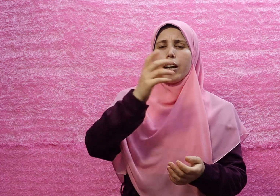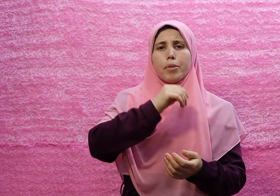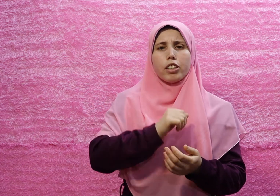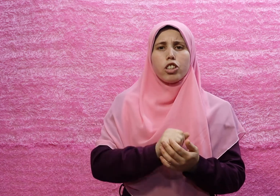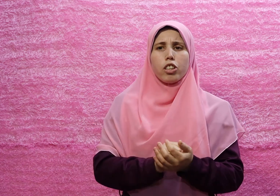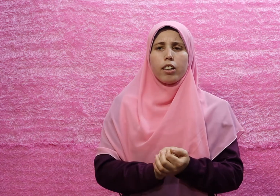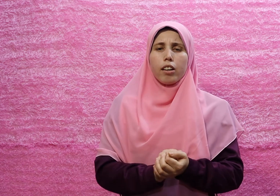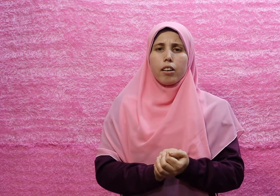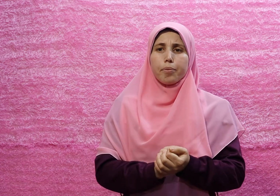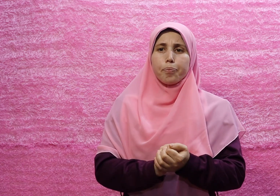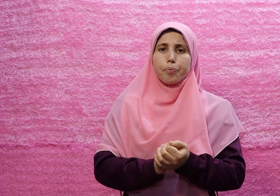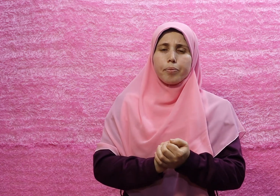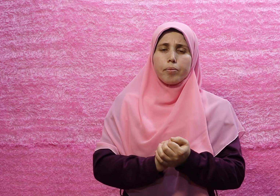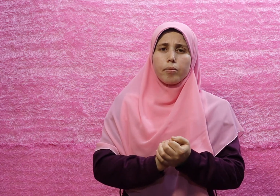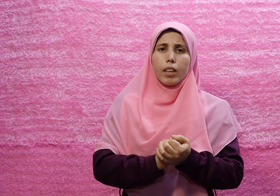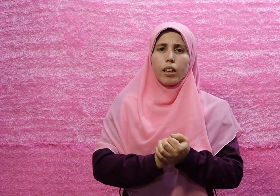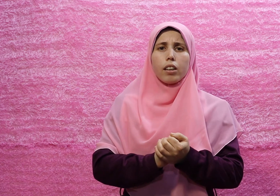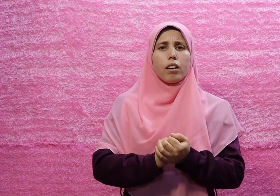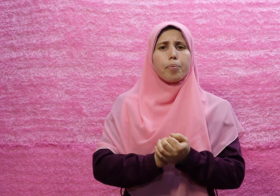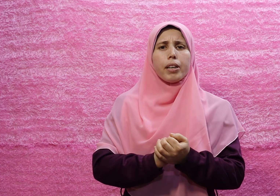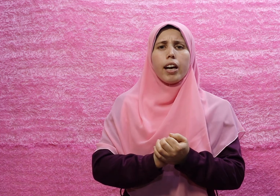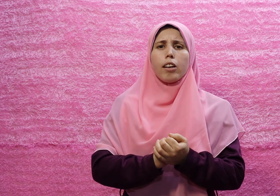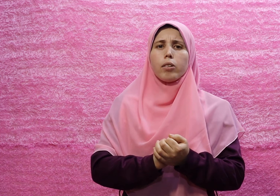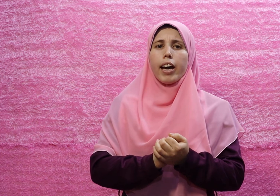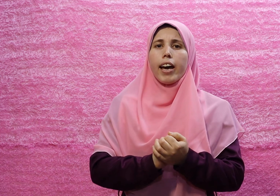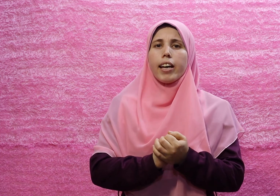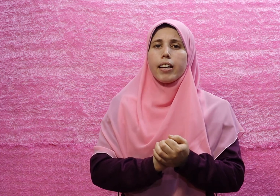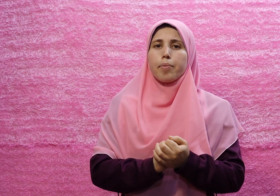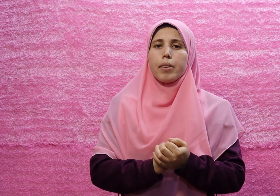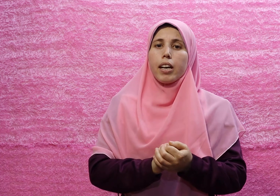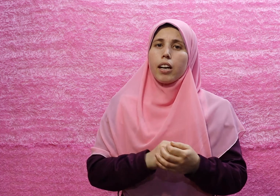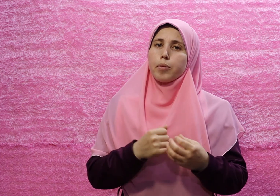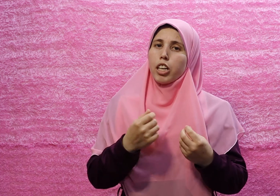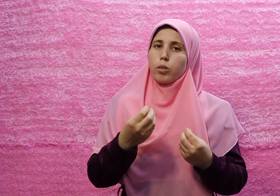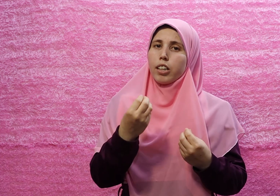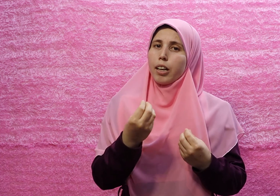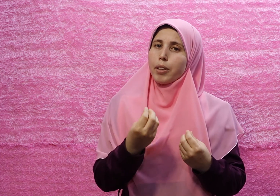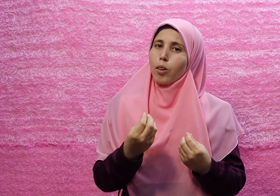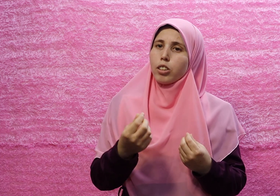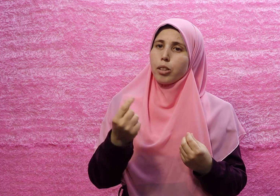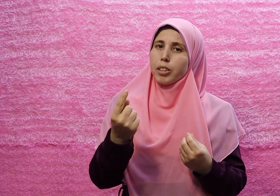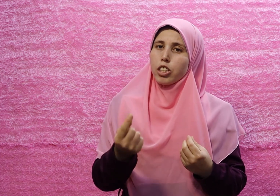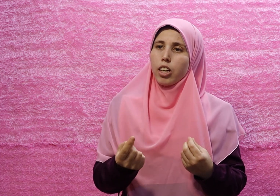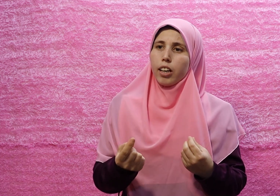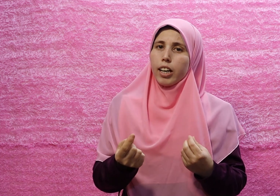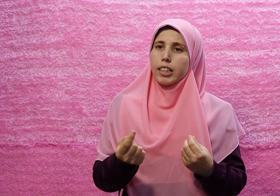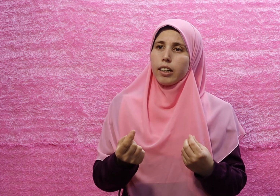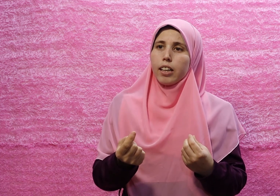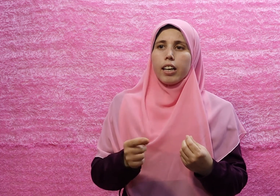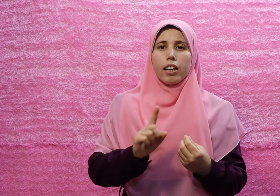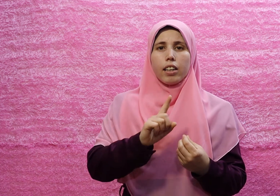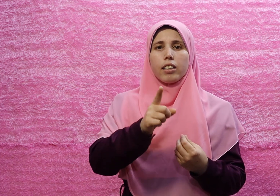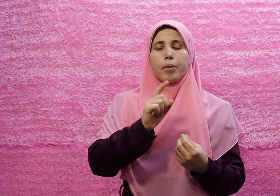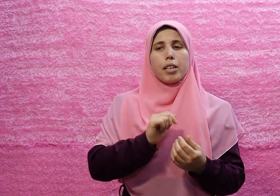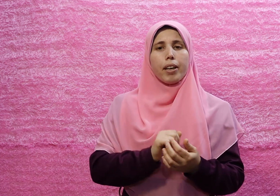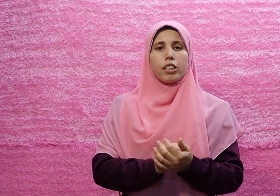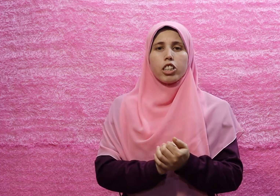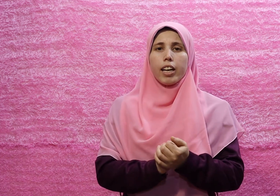من الشجرة. جه ربنا قال له يا ادم، انا مش قلت لك ما تاكلش من الشجرة دي؟ انت ما سمعتش